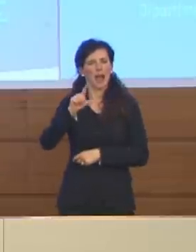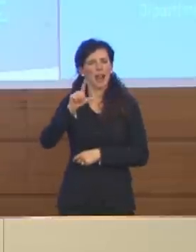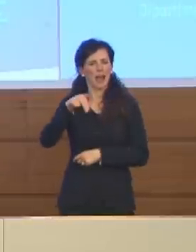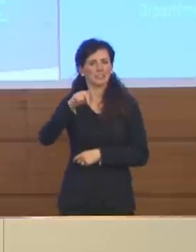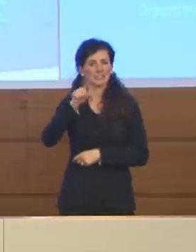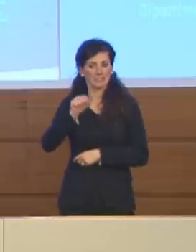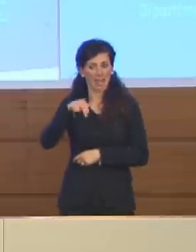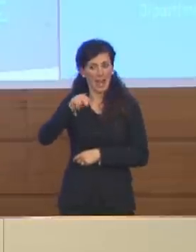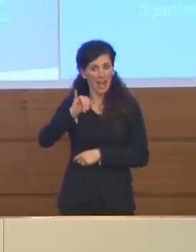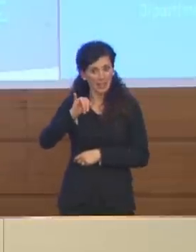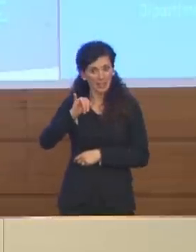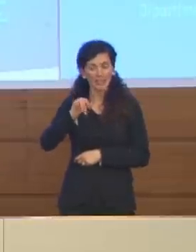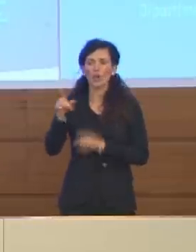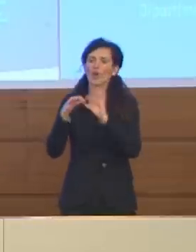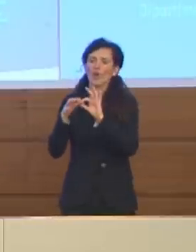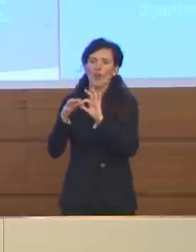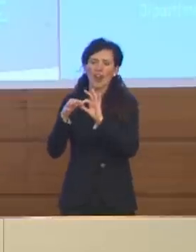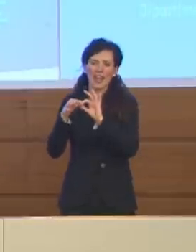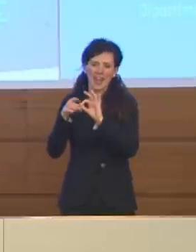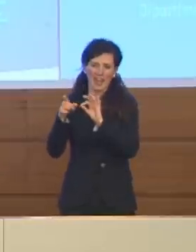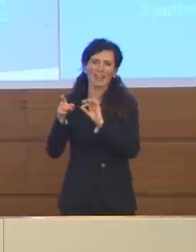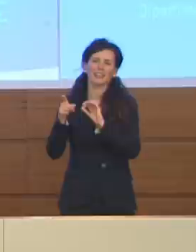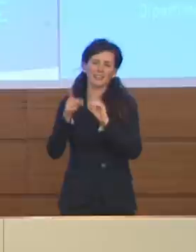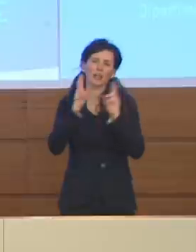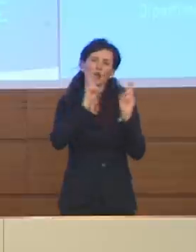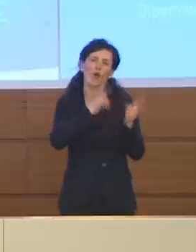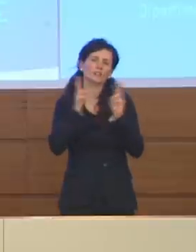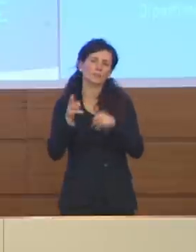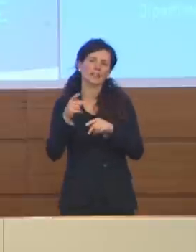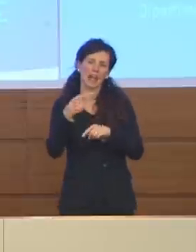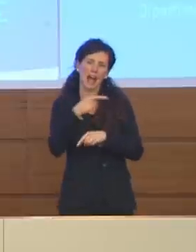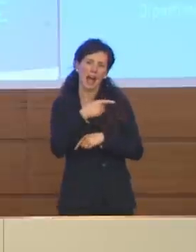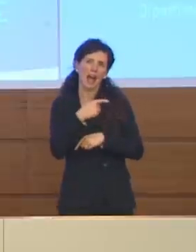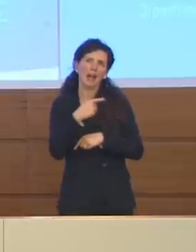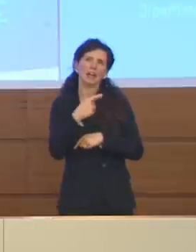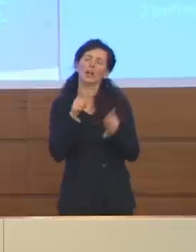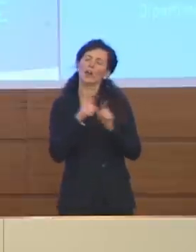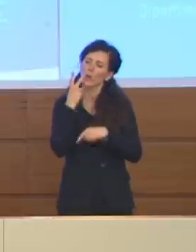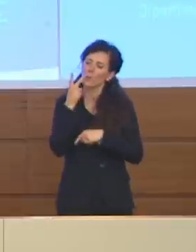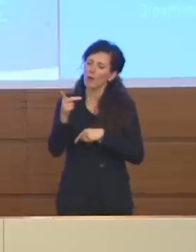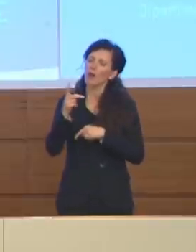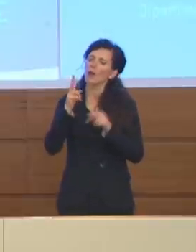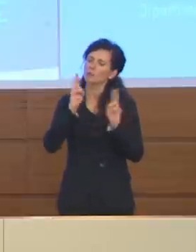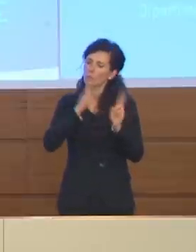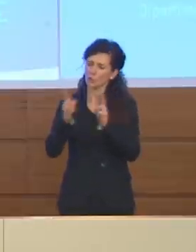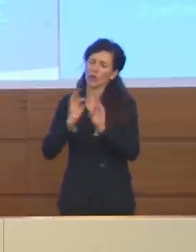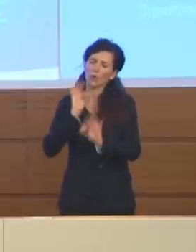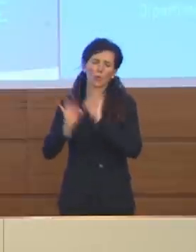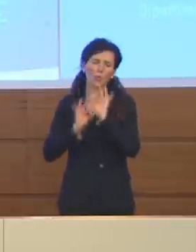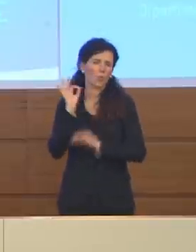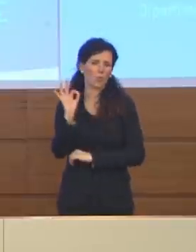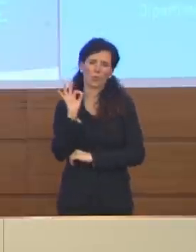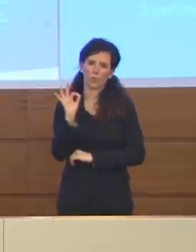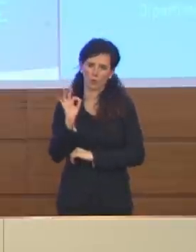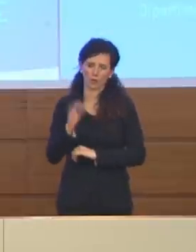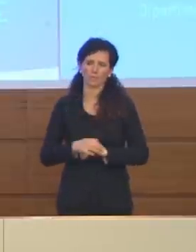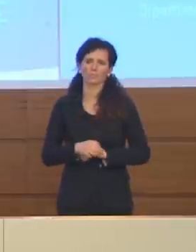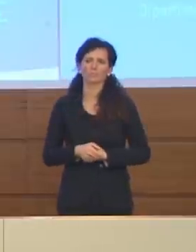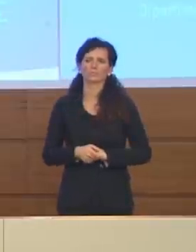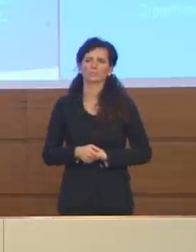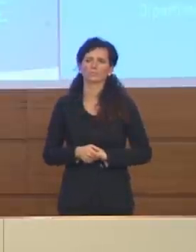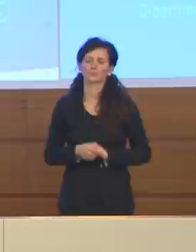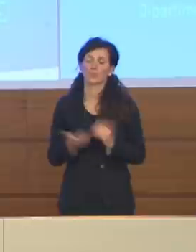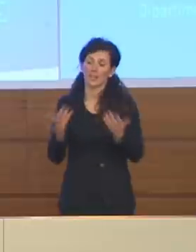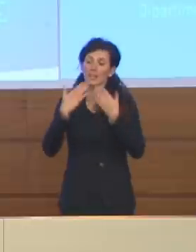medesimo non mi vogliono più in generale del sistema sanitario nazionale ma la seconda